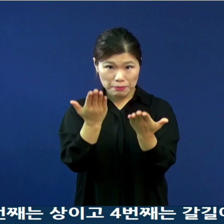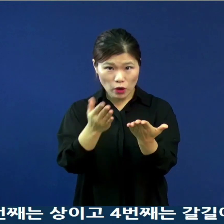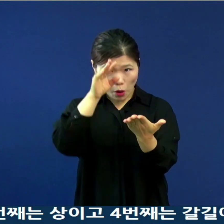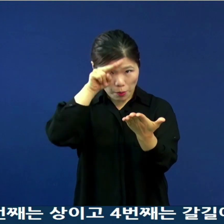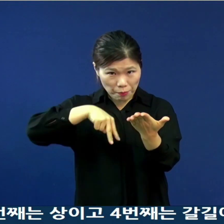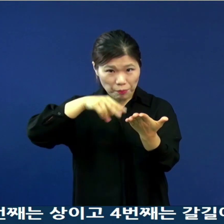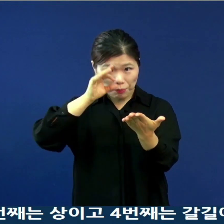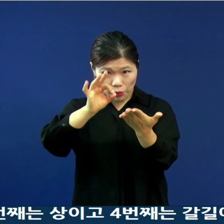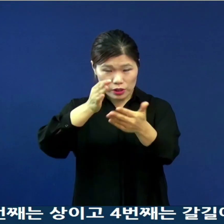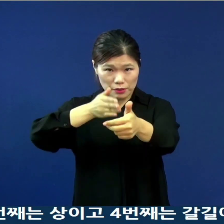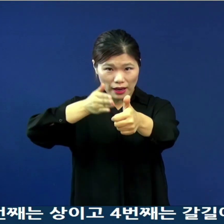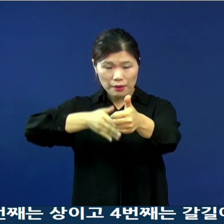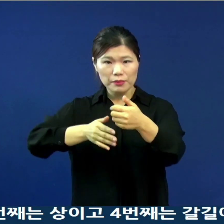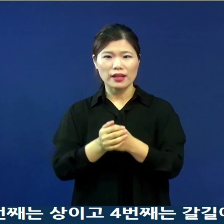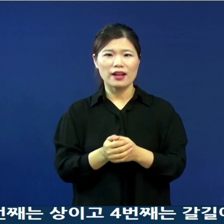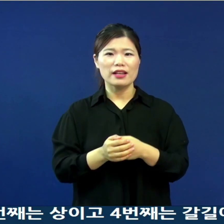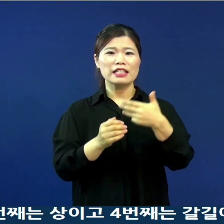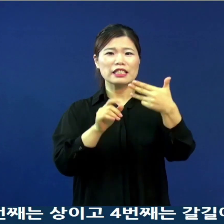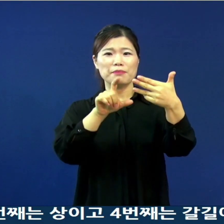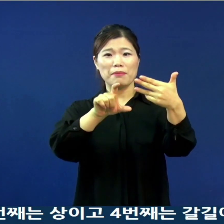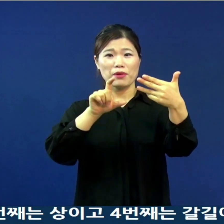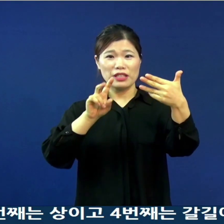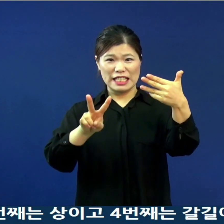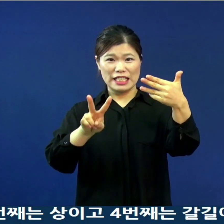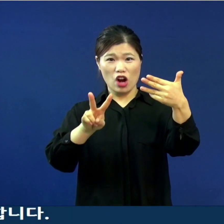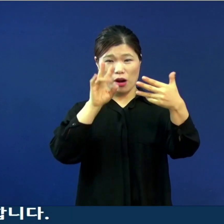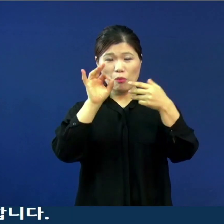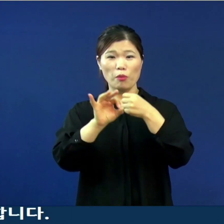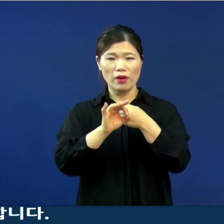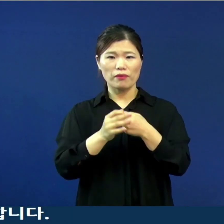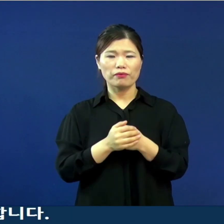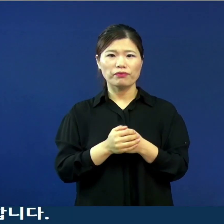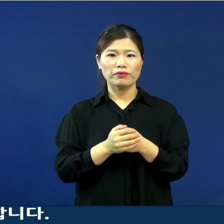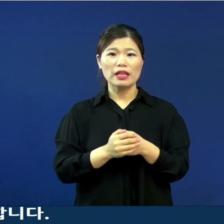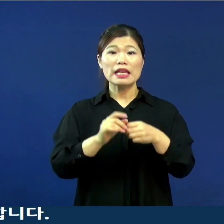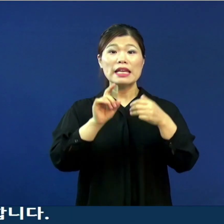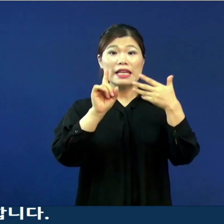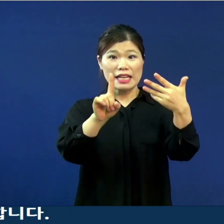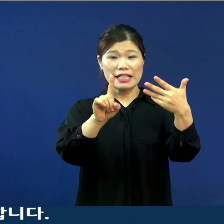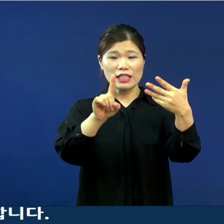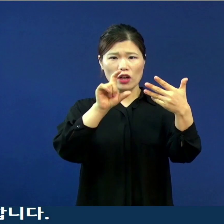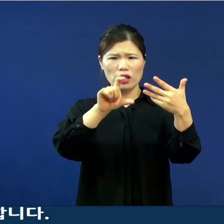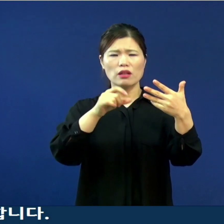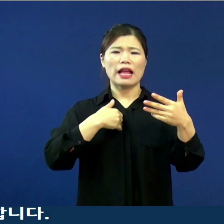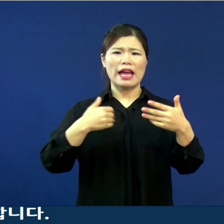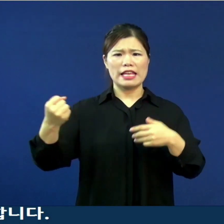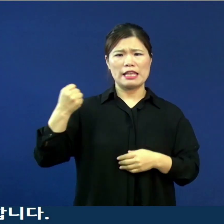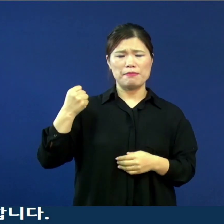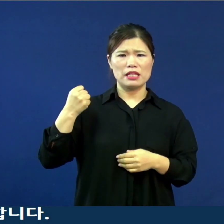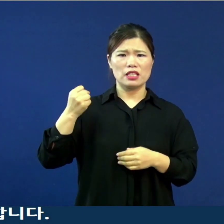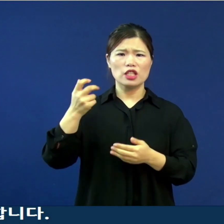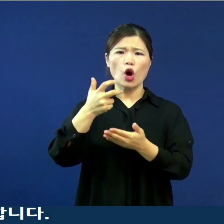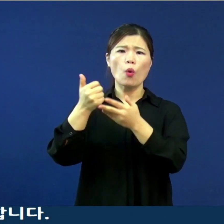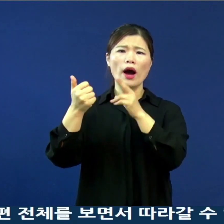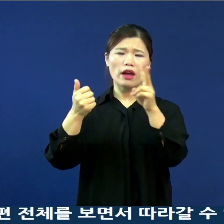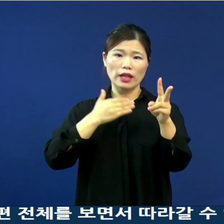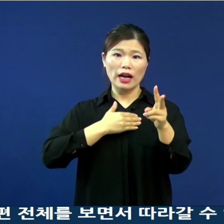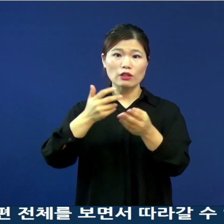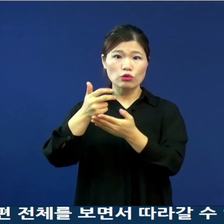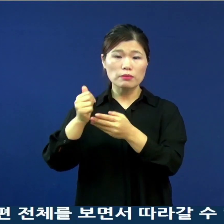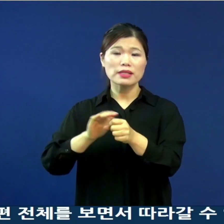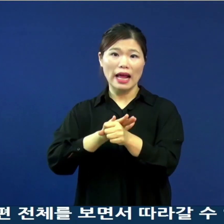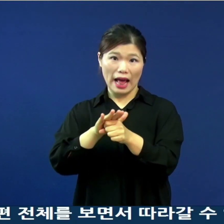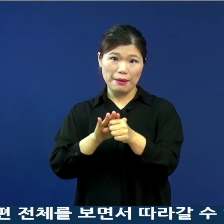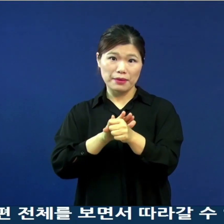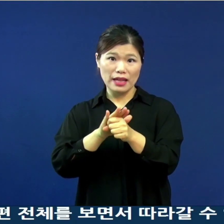바랍니다. 2절 같이 보시죠. 1절에서 나의 힘이신 여호와여, 내가 주를 사랑하나이다 고백한